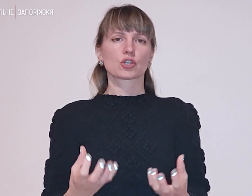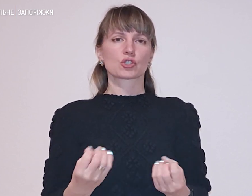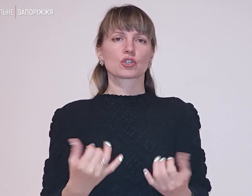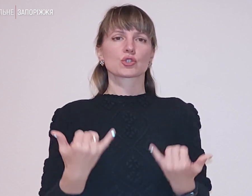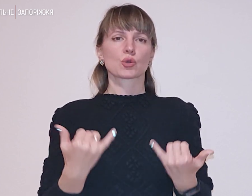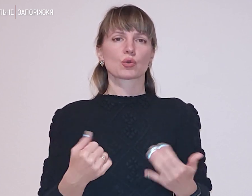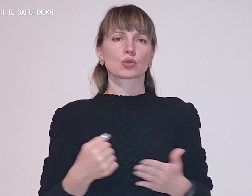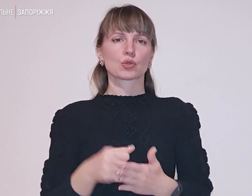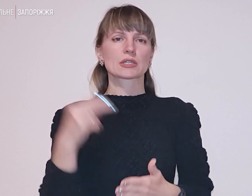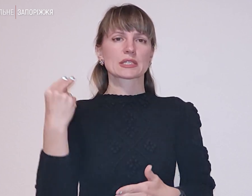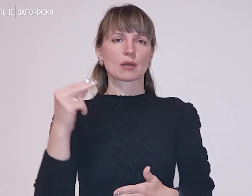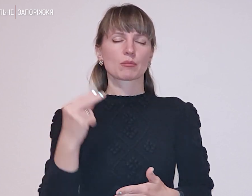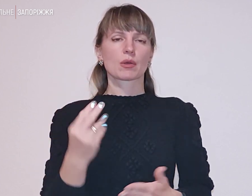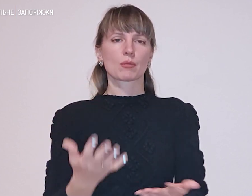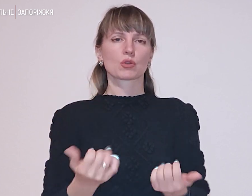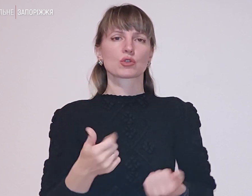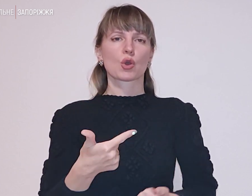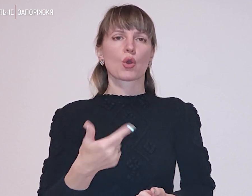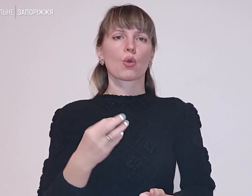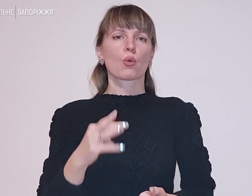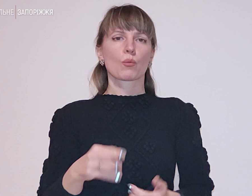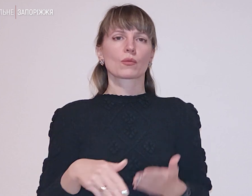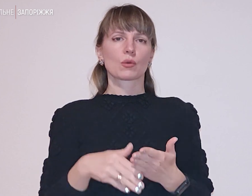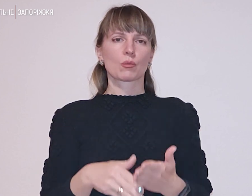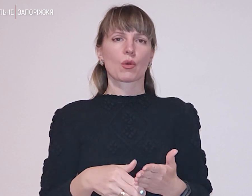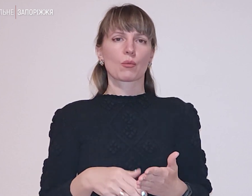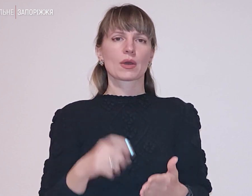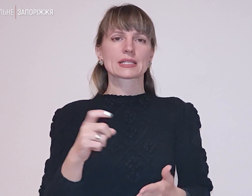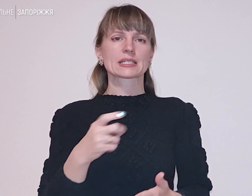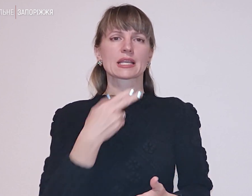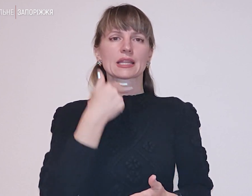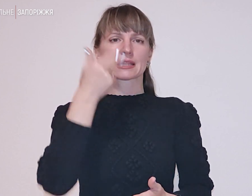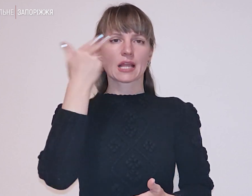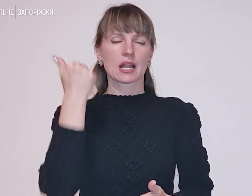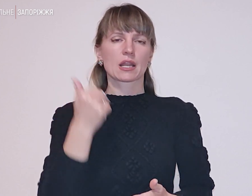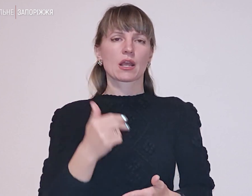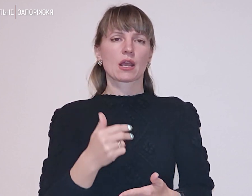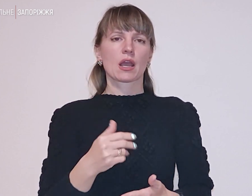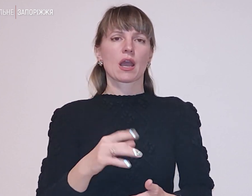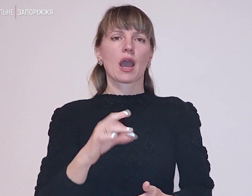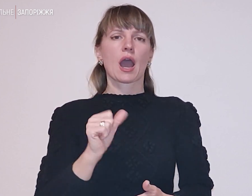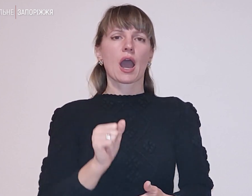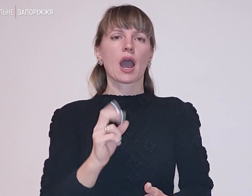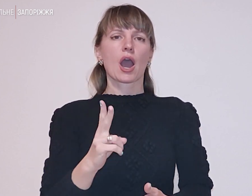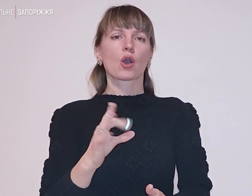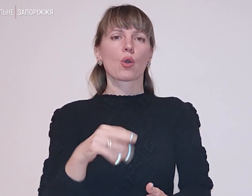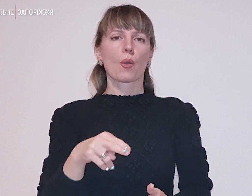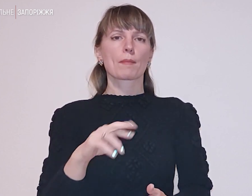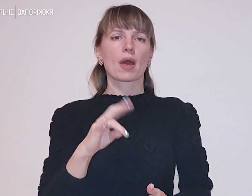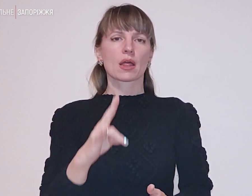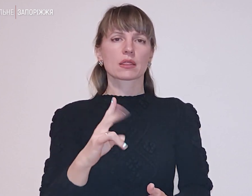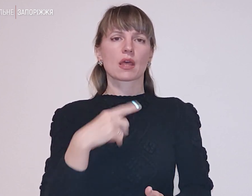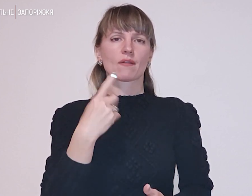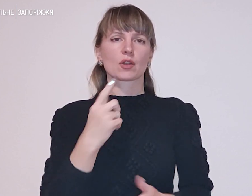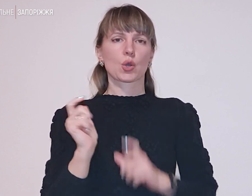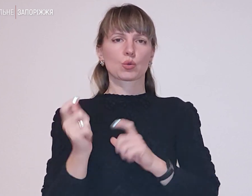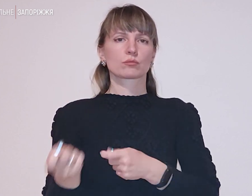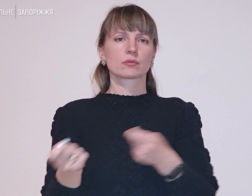до Запоріжжя надійшла гуманітарна допомога з Італії. Рудольф Акопян каже, вантаж, доправлений до Вірменської